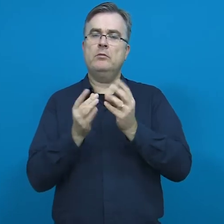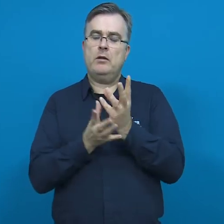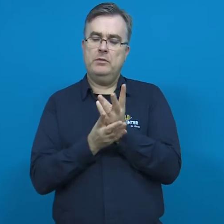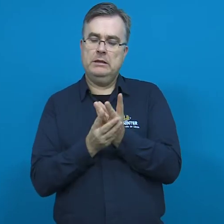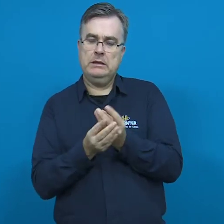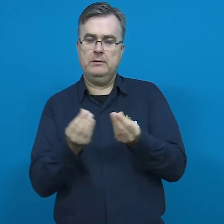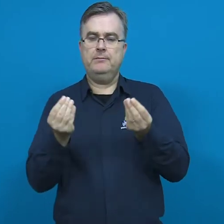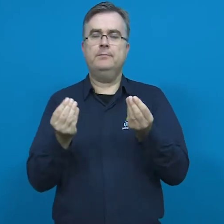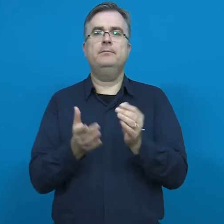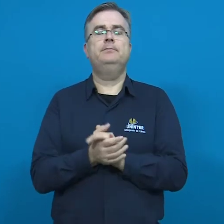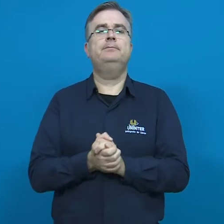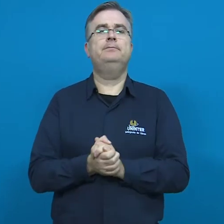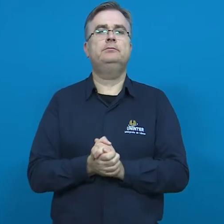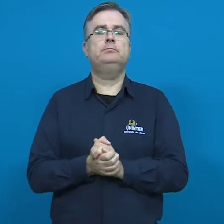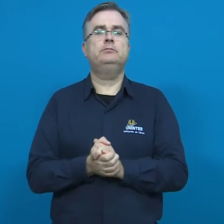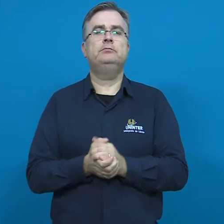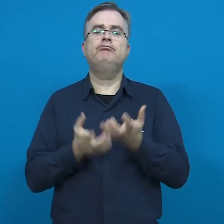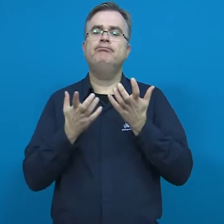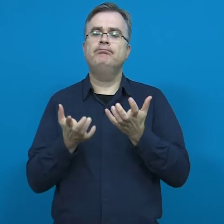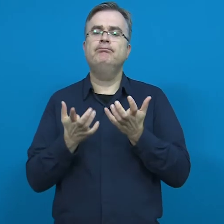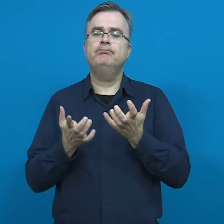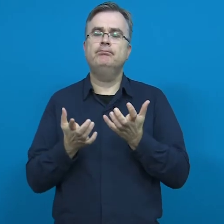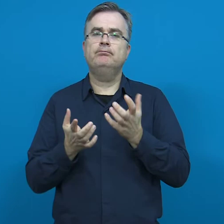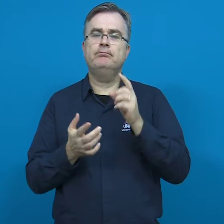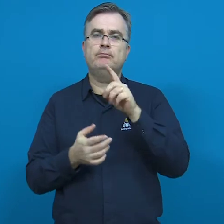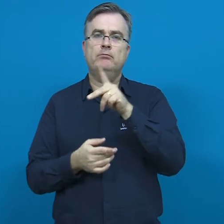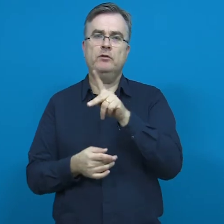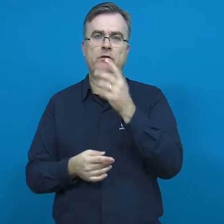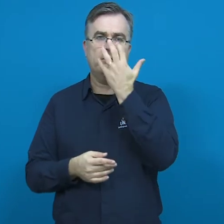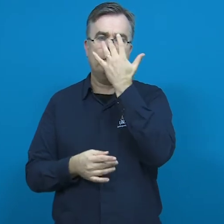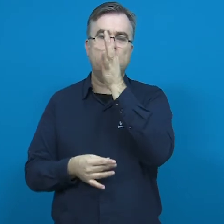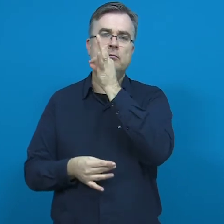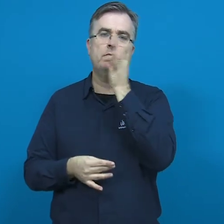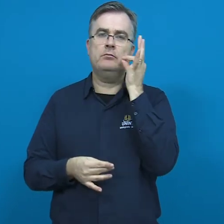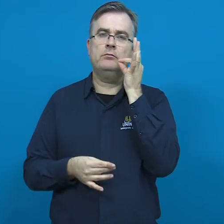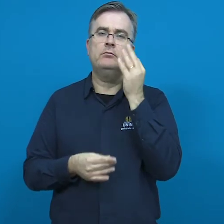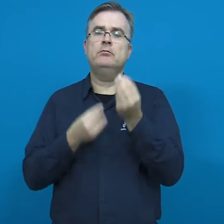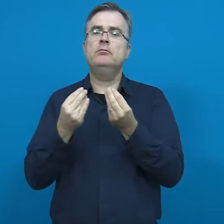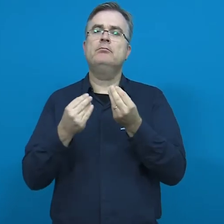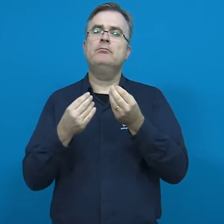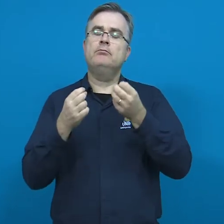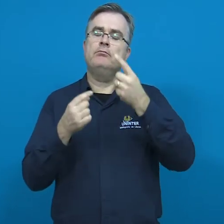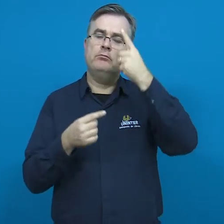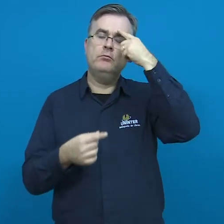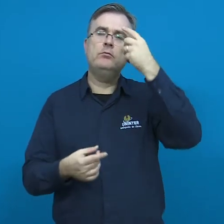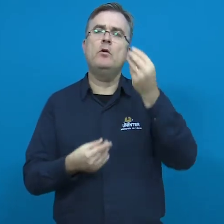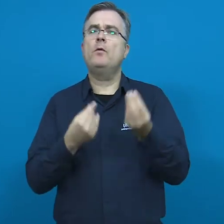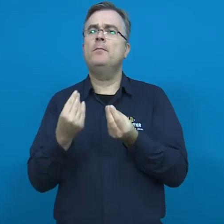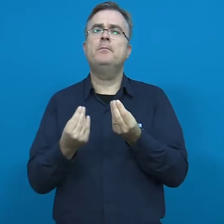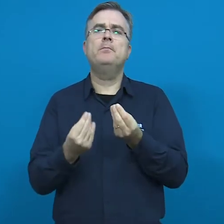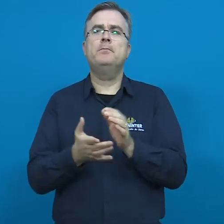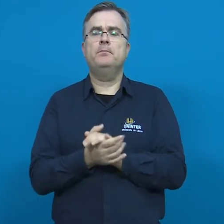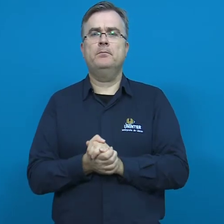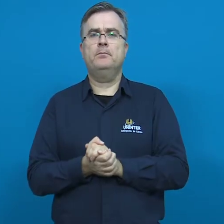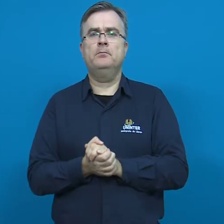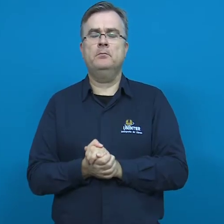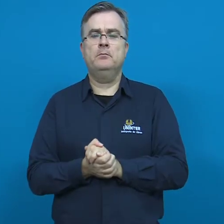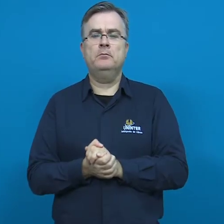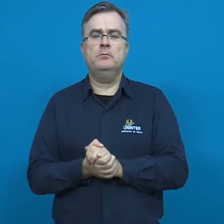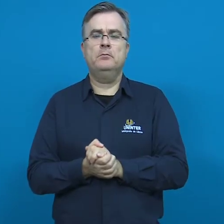com conceitos abstratos. E eu queria que a professora Vanessa nos desse uma ideia